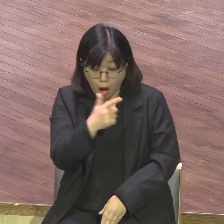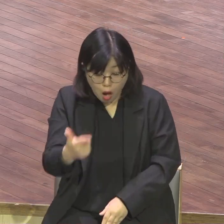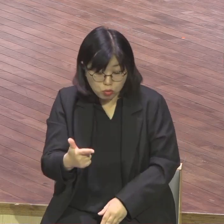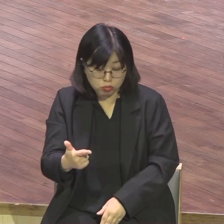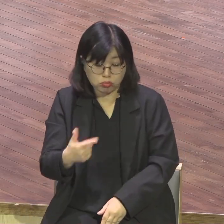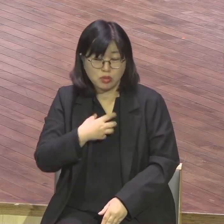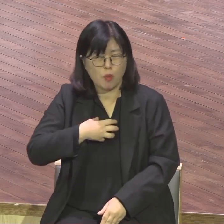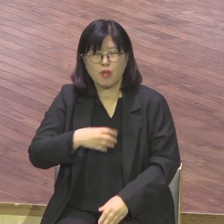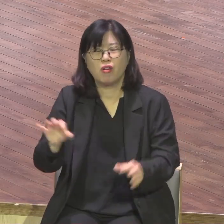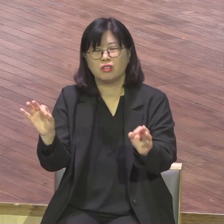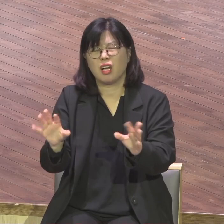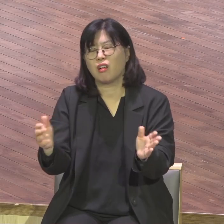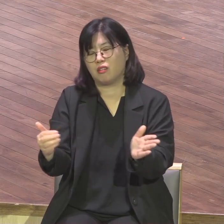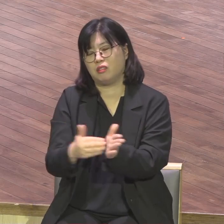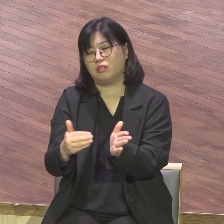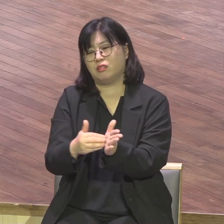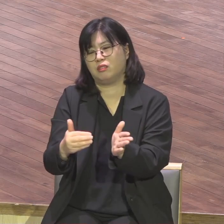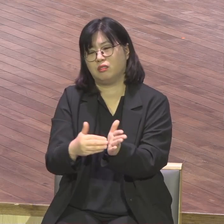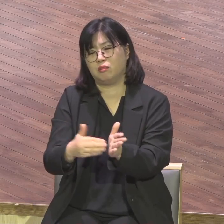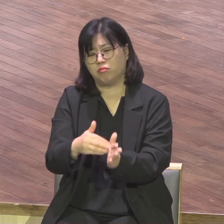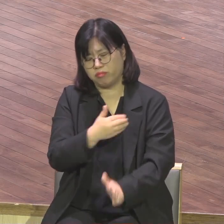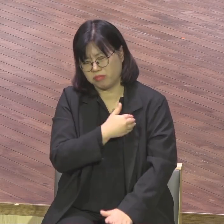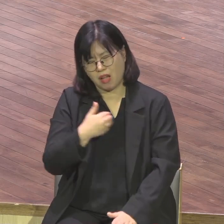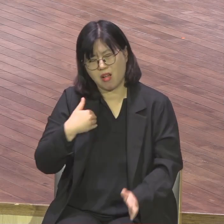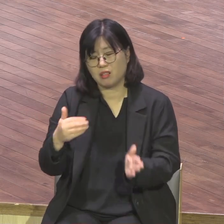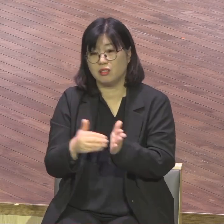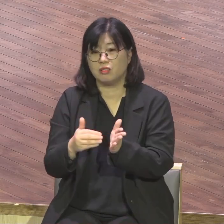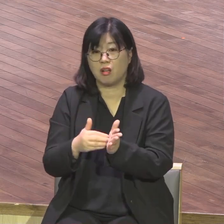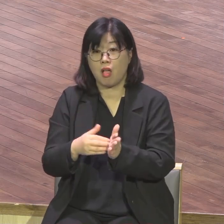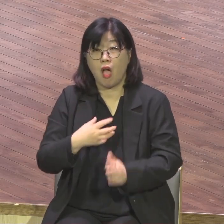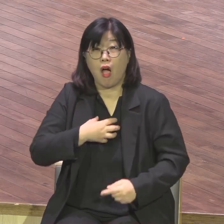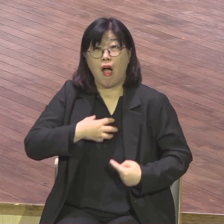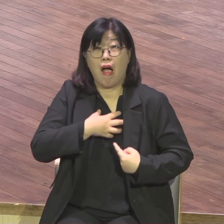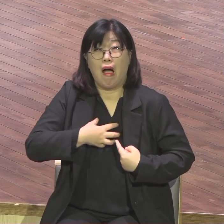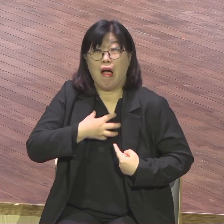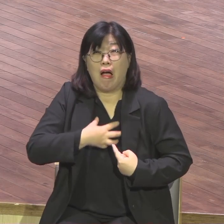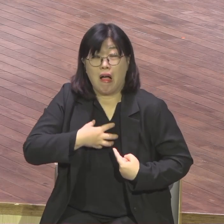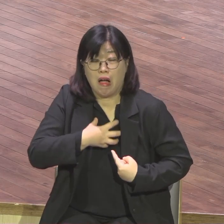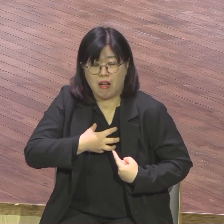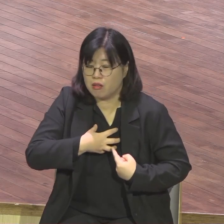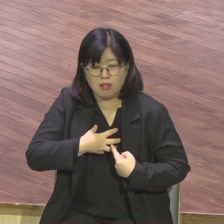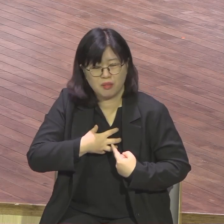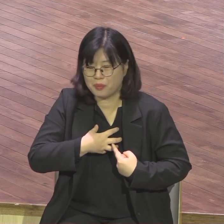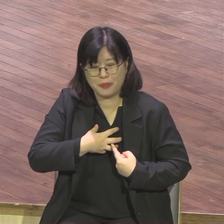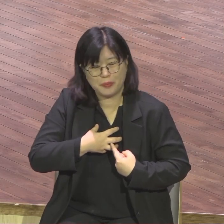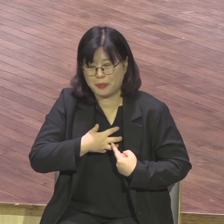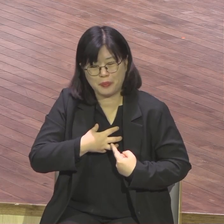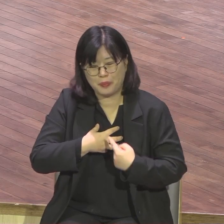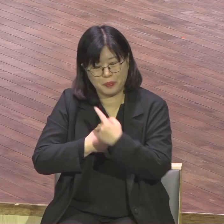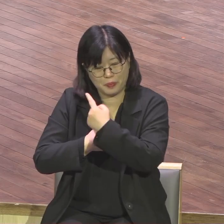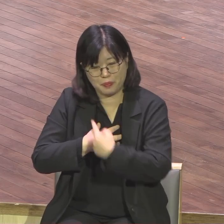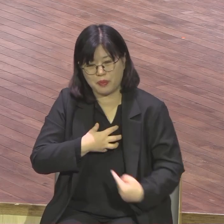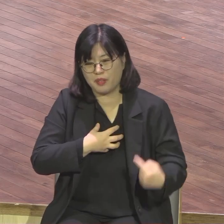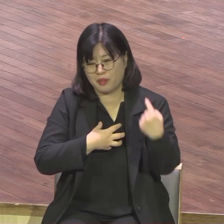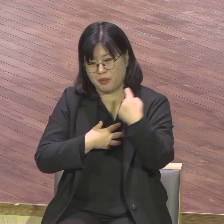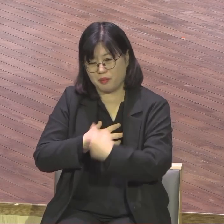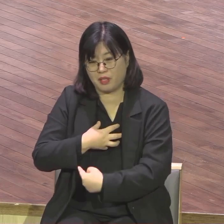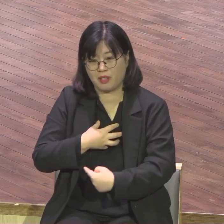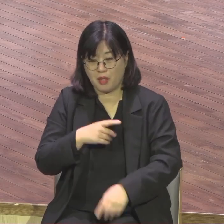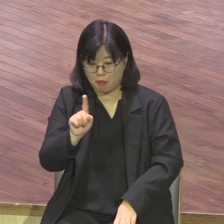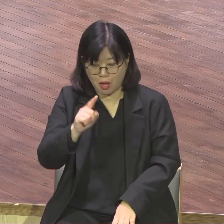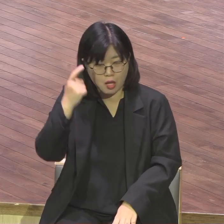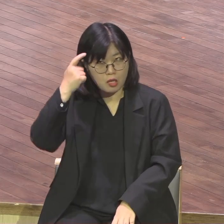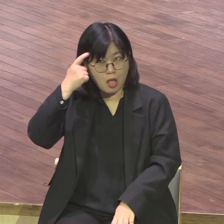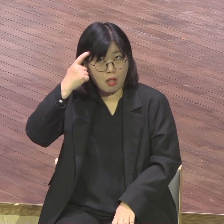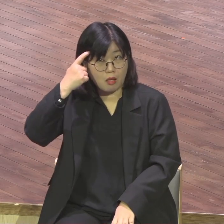족하니라. 결론 내려버렸어. 결론 내렸어. 그 쓸데없는 생각이 많은 사람들 맨날 염려